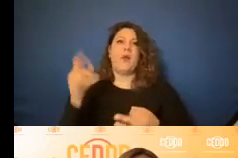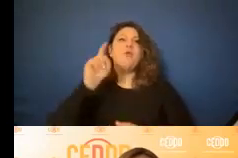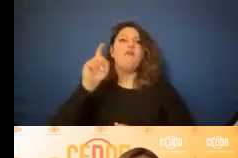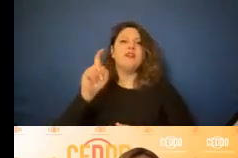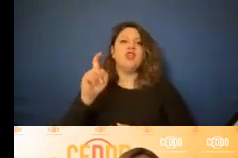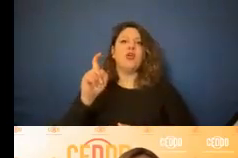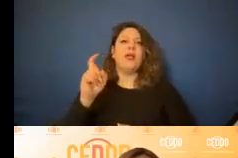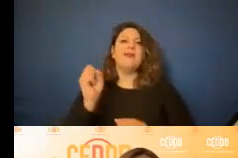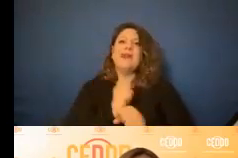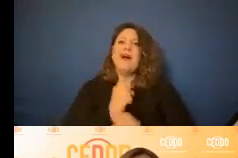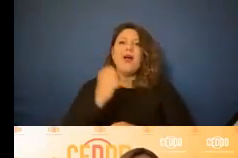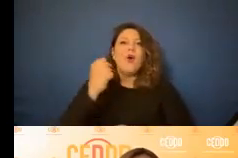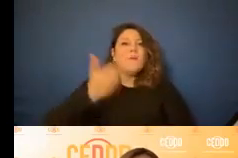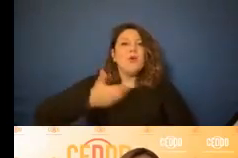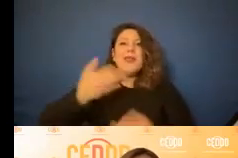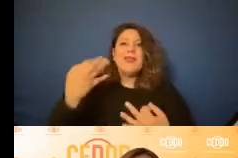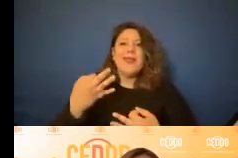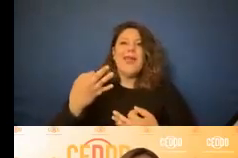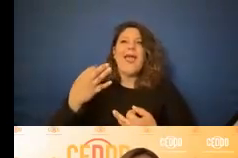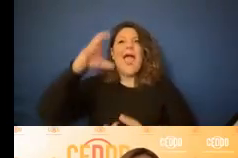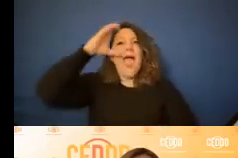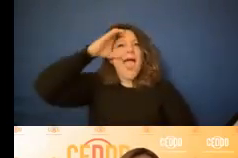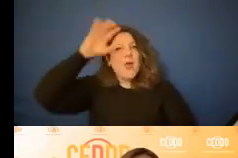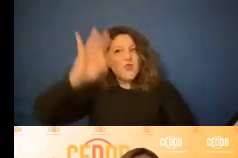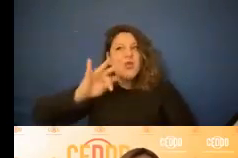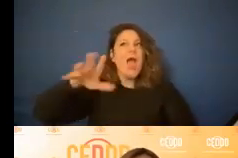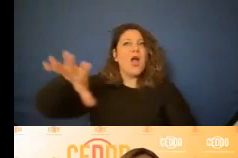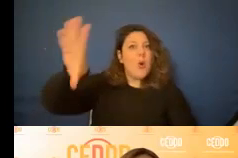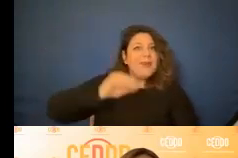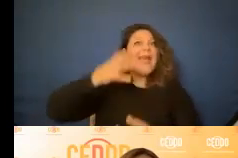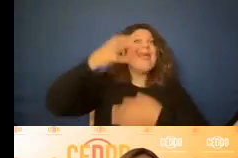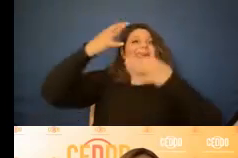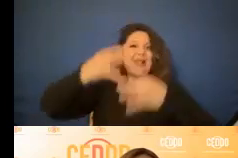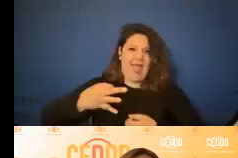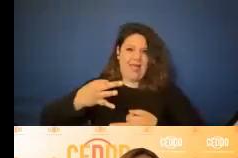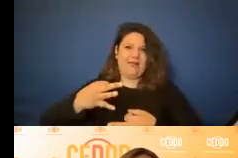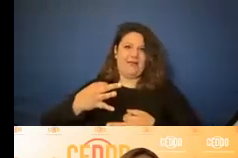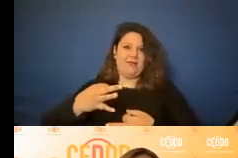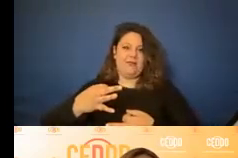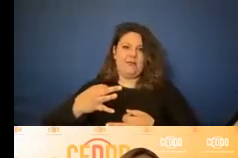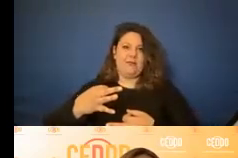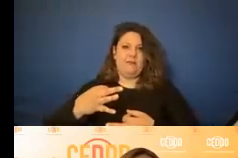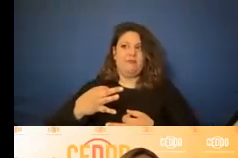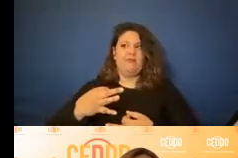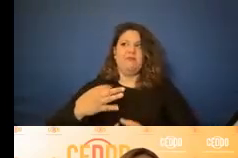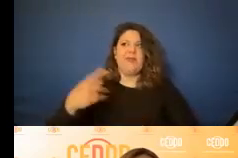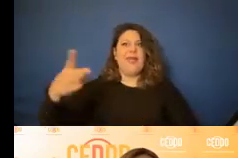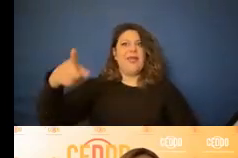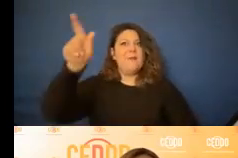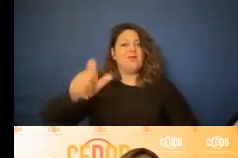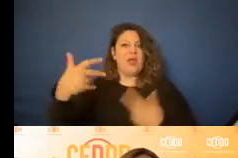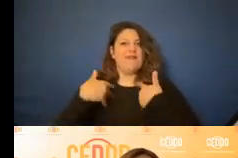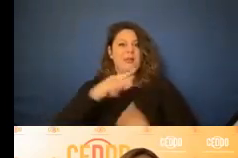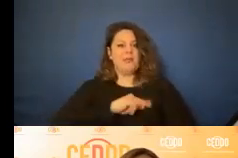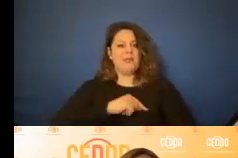acoger, lo que significa escuchar, comprender y creer. Se tienen que sentir escuchados. Hay que apoyarles, darles